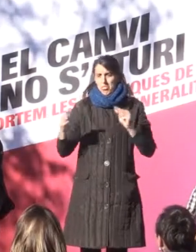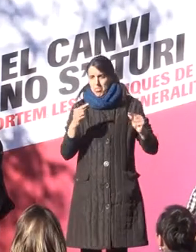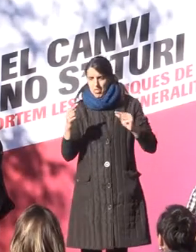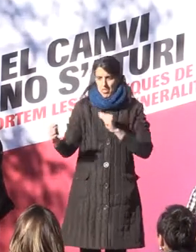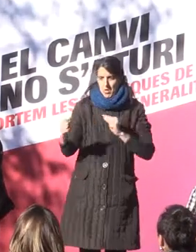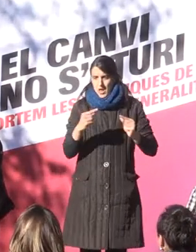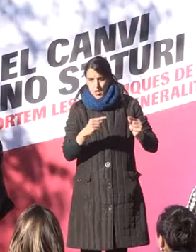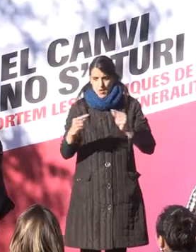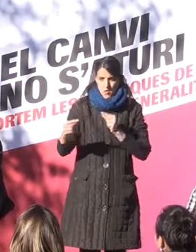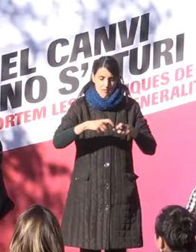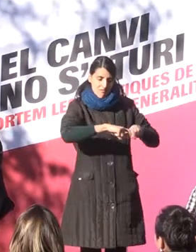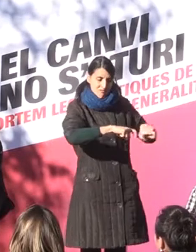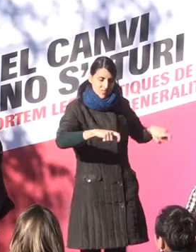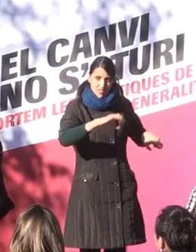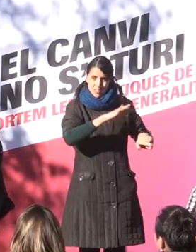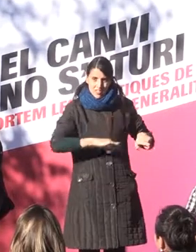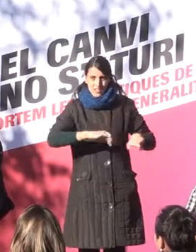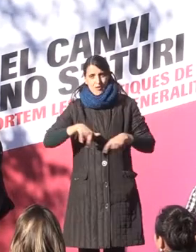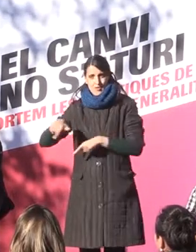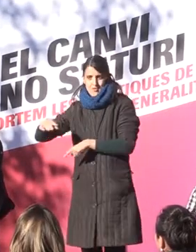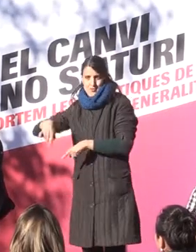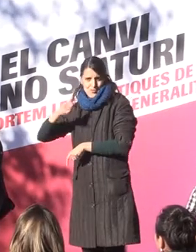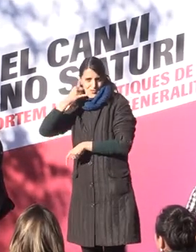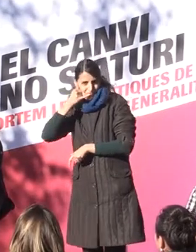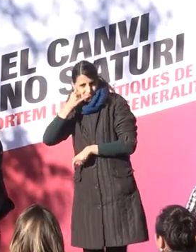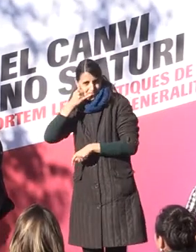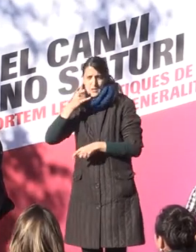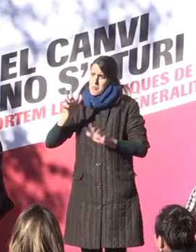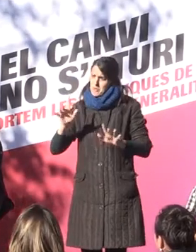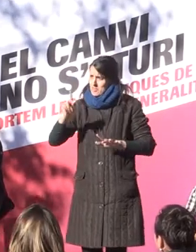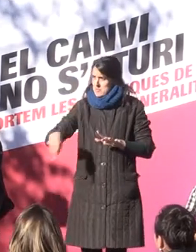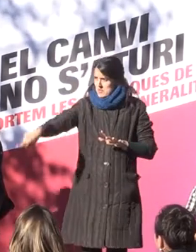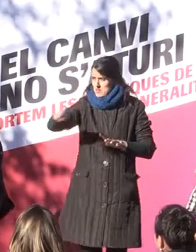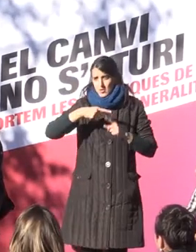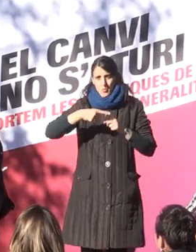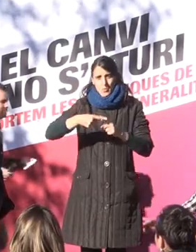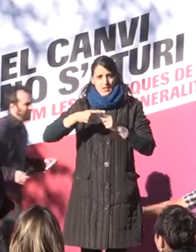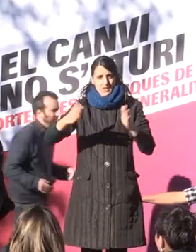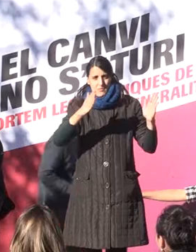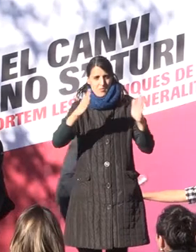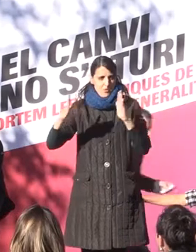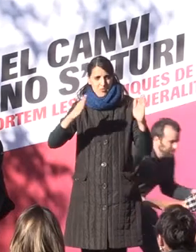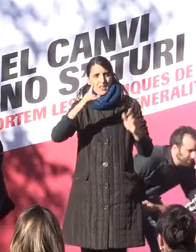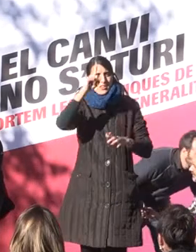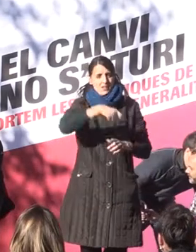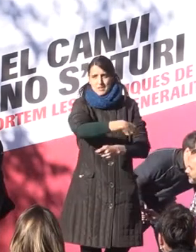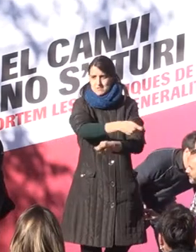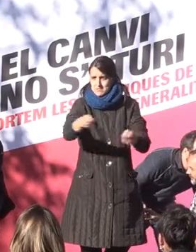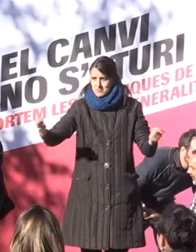los que están aquí con el micro de madonna sino más bien un compartir con todas las personas que están aquí después daremos el micro al resto de los asistentes